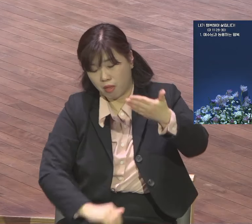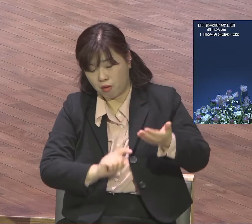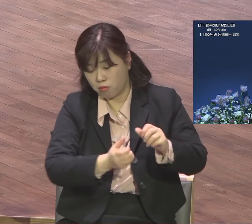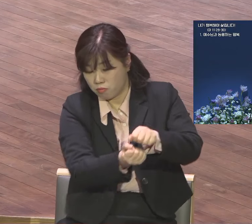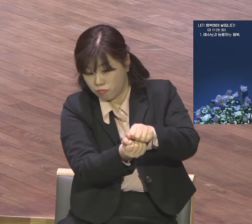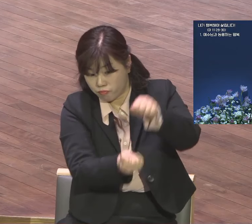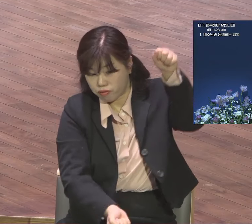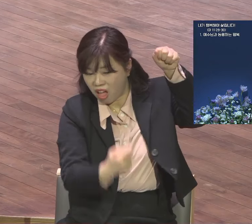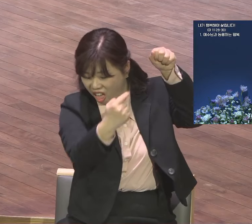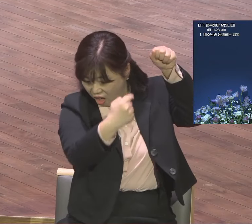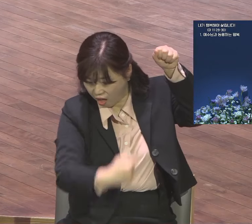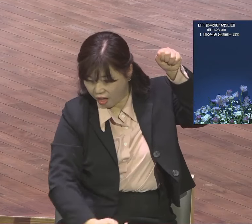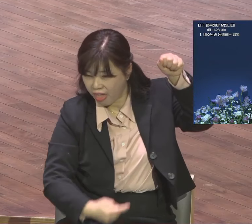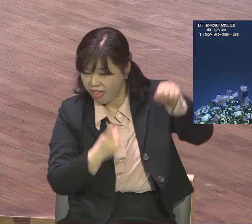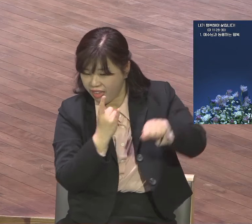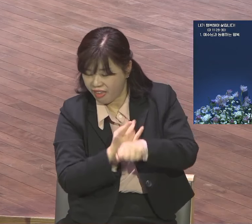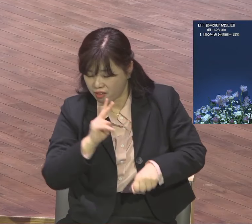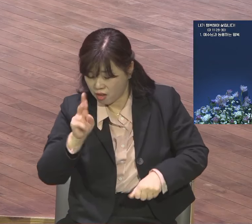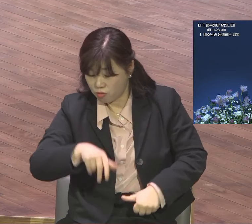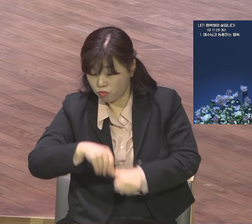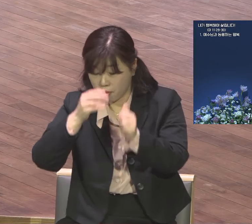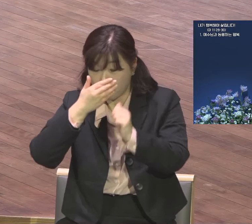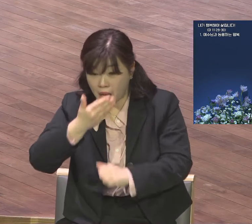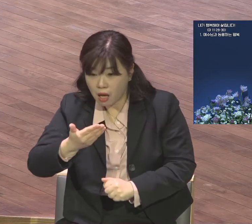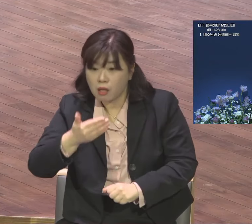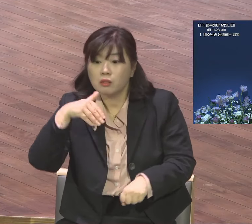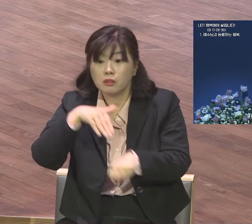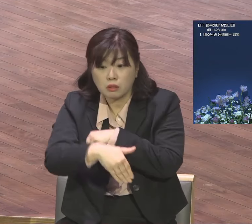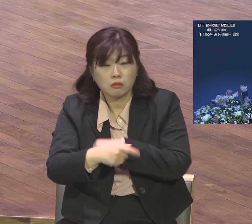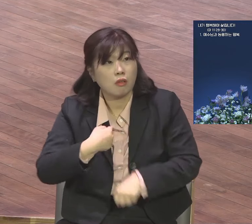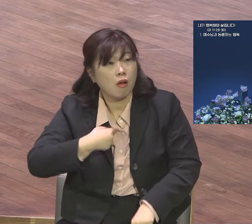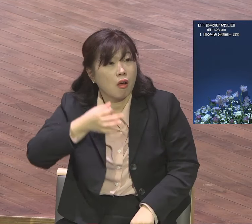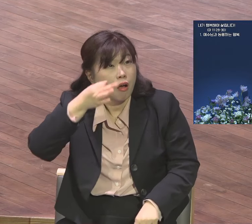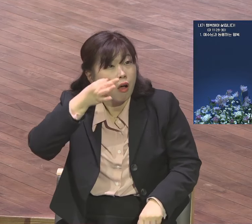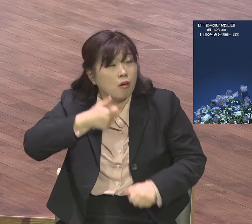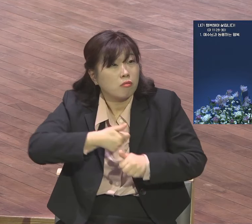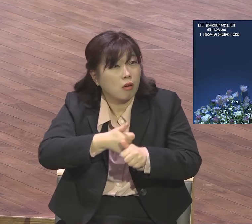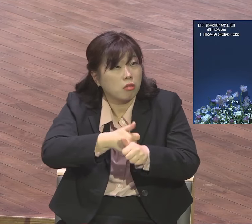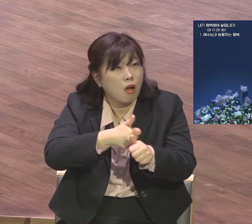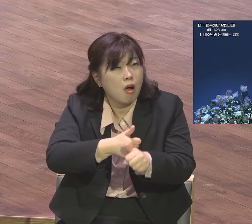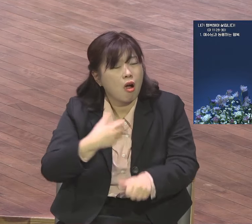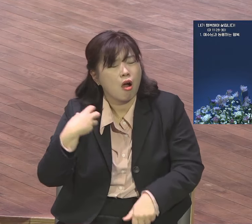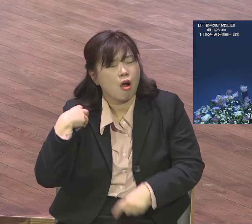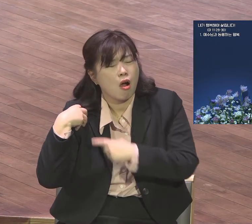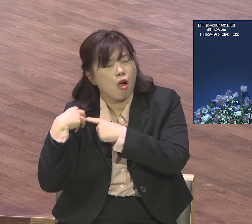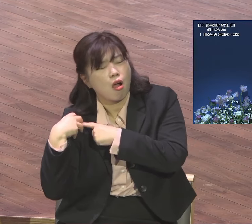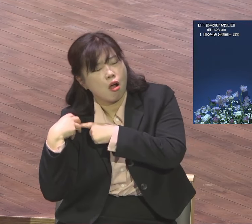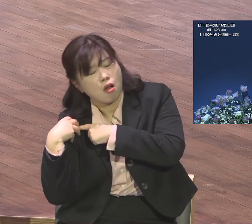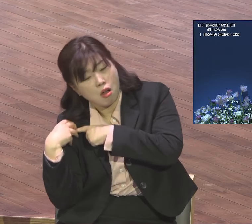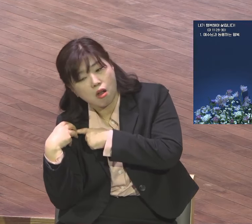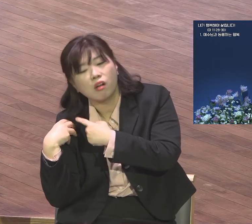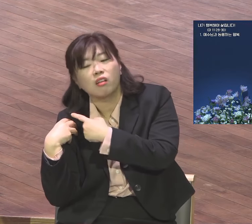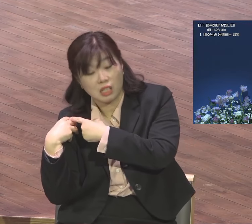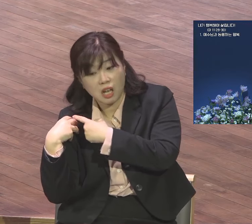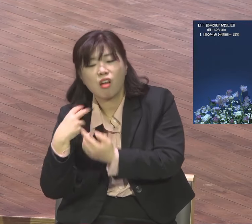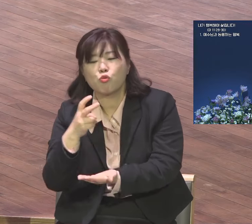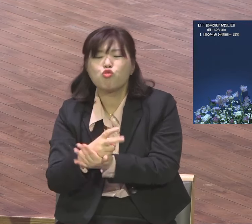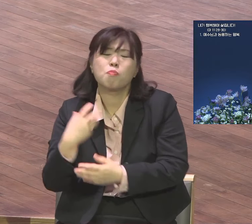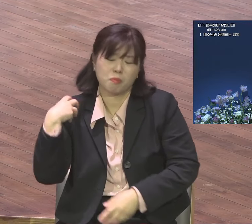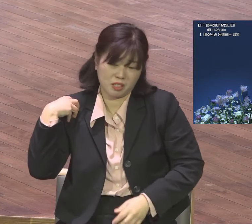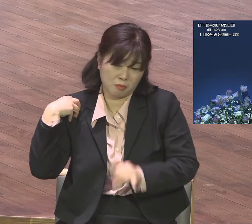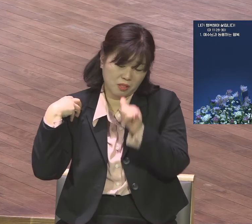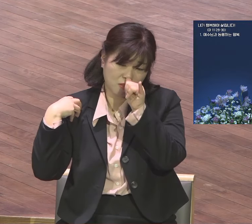정말 생활 자체가 힘들고 어려운 상태였는데 거기에다가 율법의 짐에 눌려있기 때문에